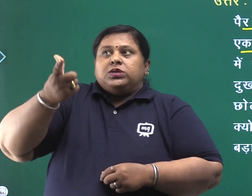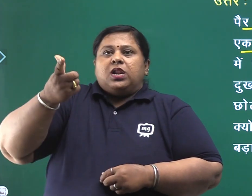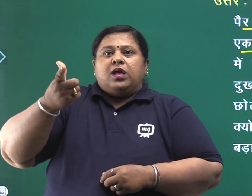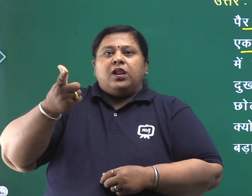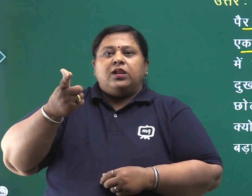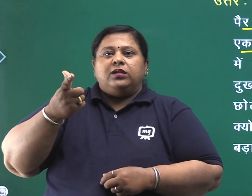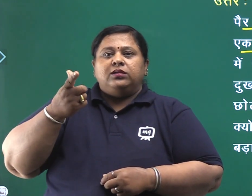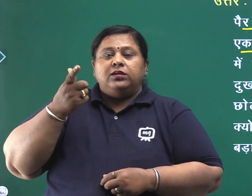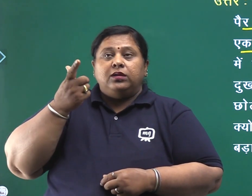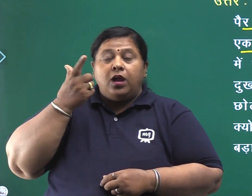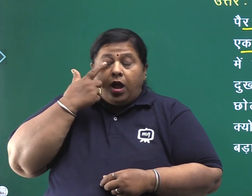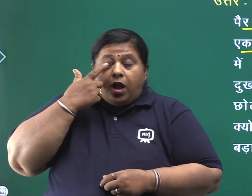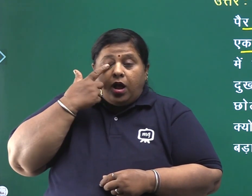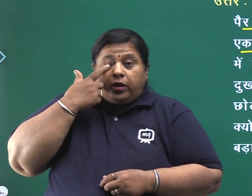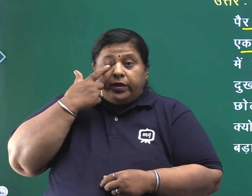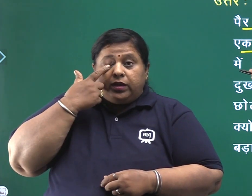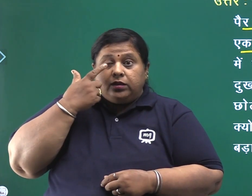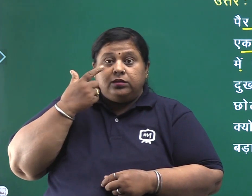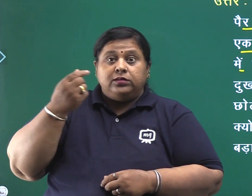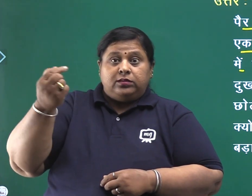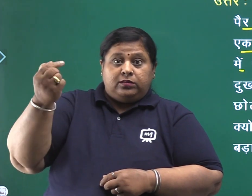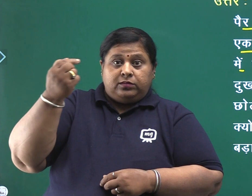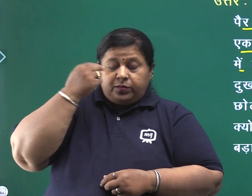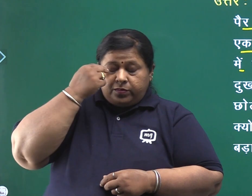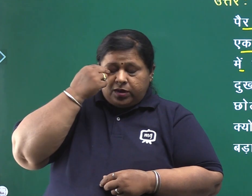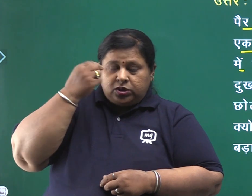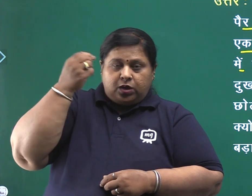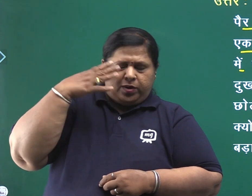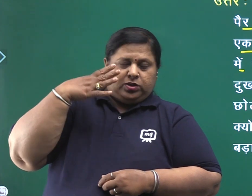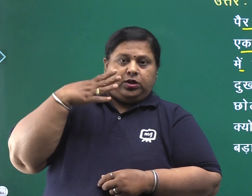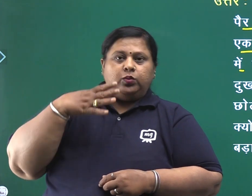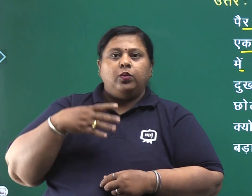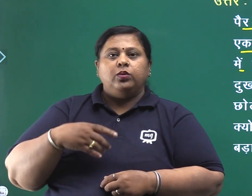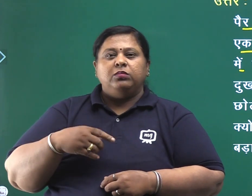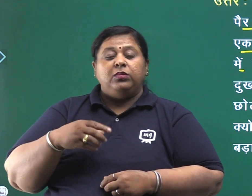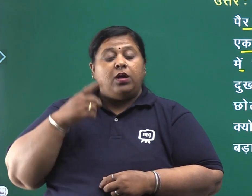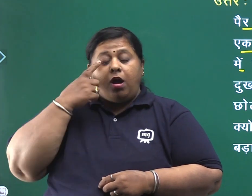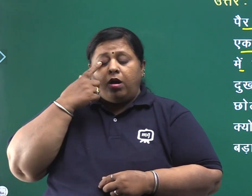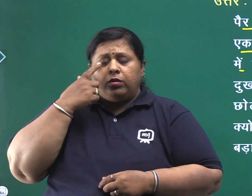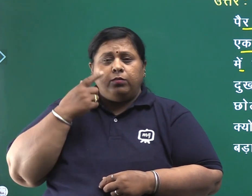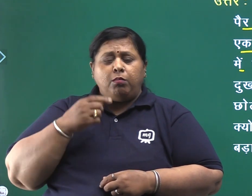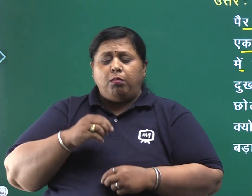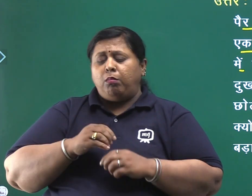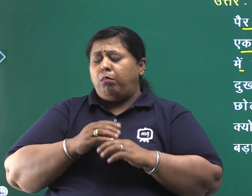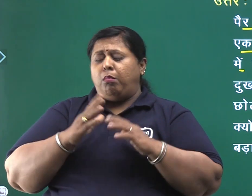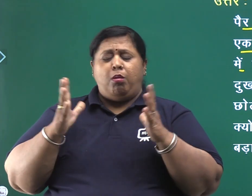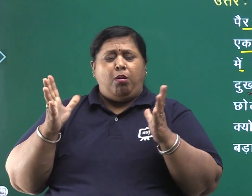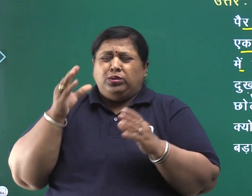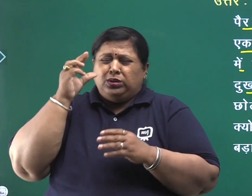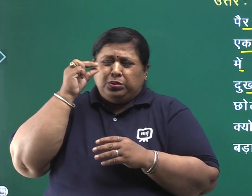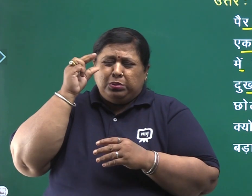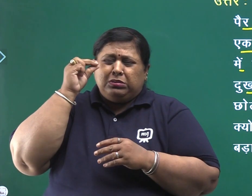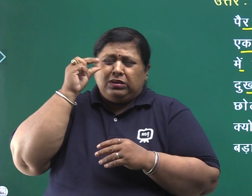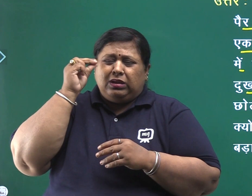उछलकर आँख में पड़ जाए तो आँख बहुत दुखती